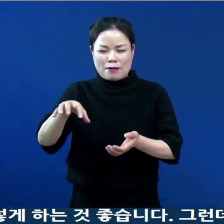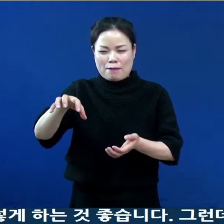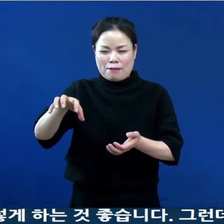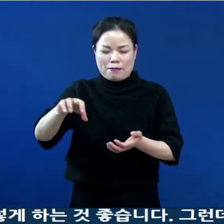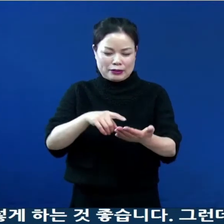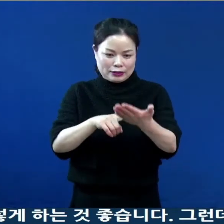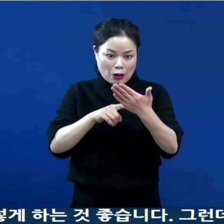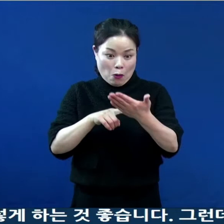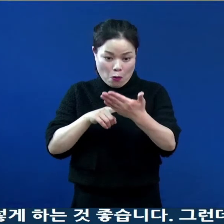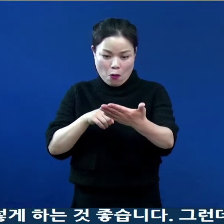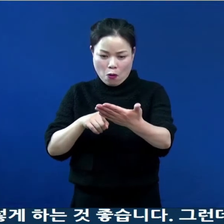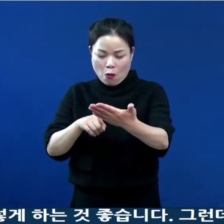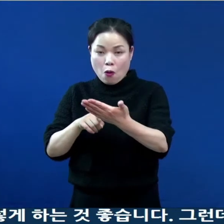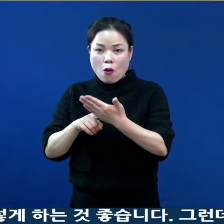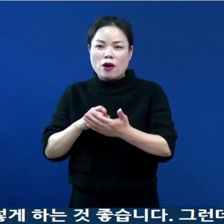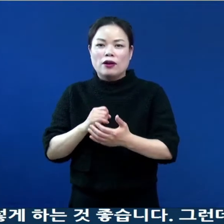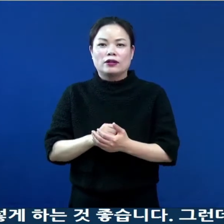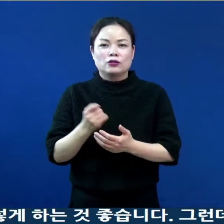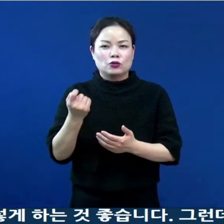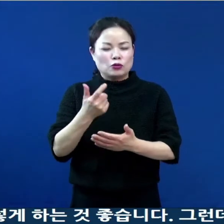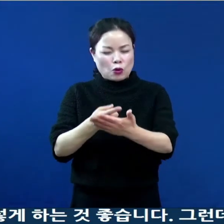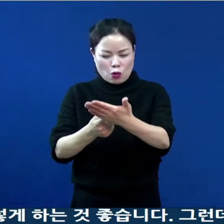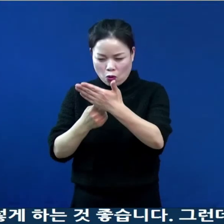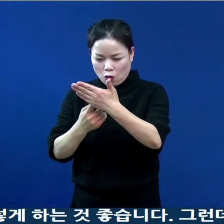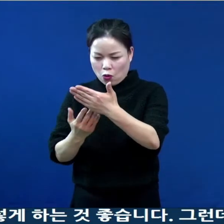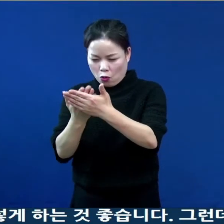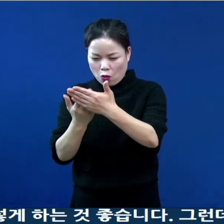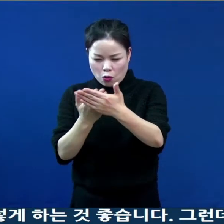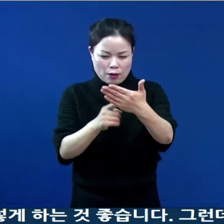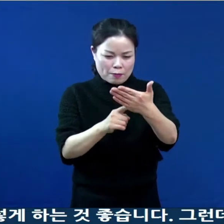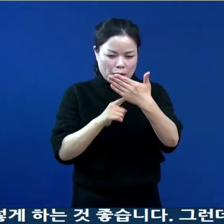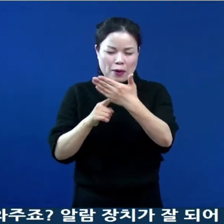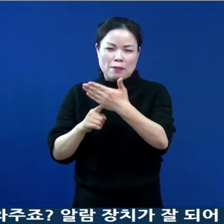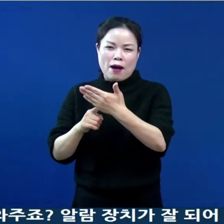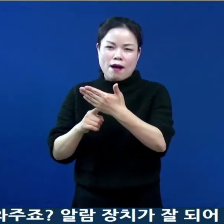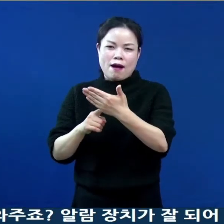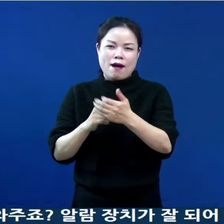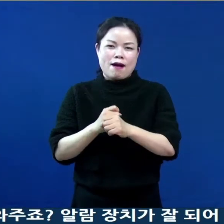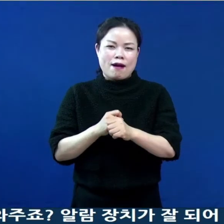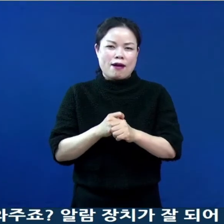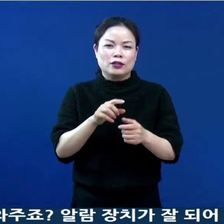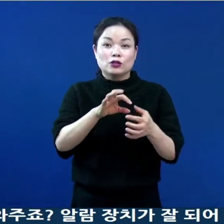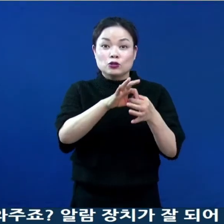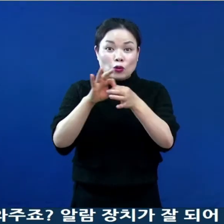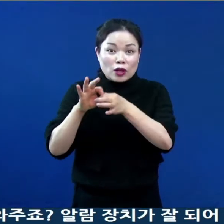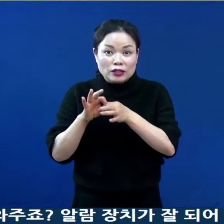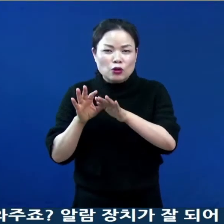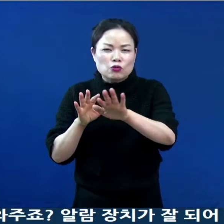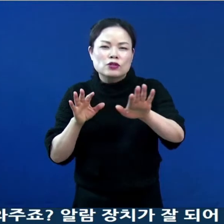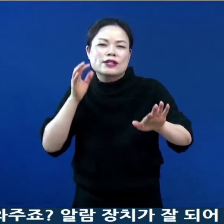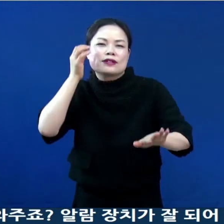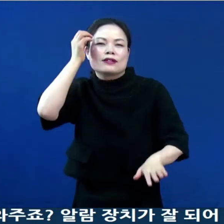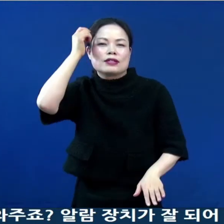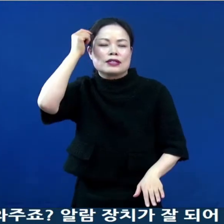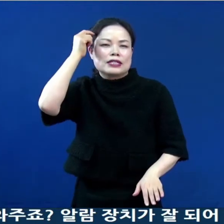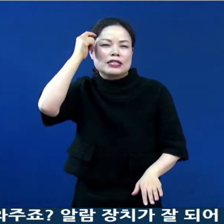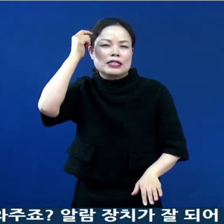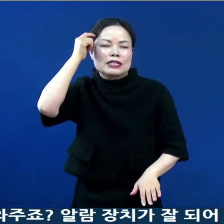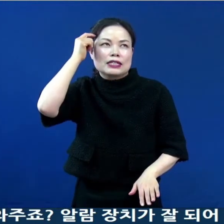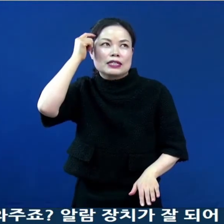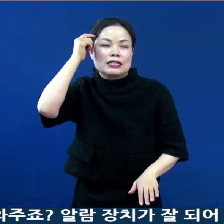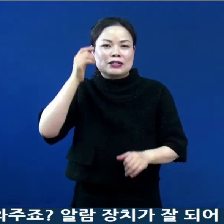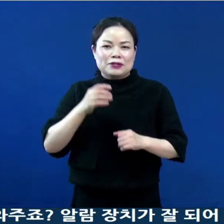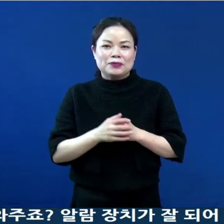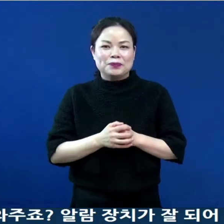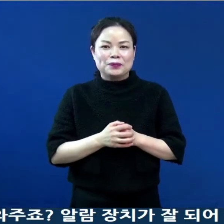딱 뜨기도 하고요, 몇 시간 전에 또 알려주기도 하고, 몇 분 전에 알려주기도 하고, 얼마든지 이런 장치를 통해서 우리의 기억을 이렇게